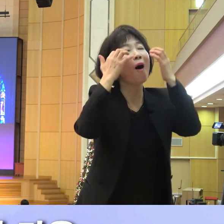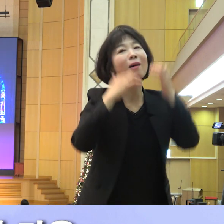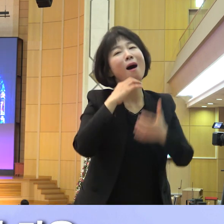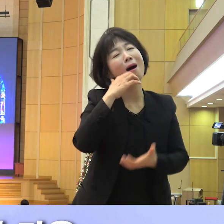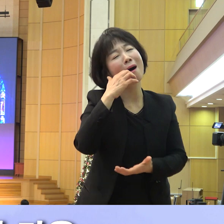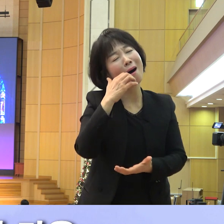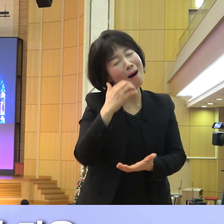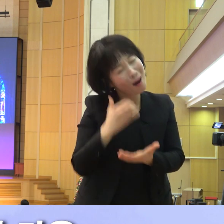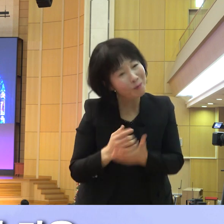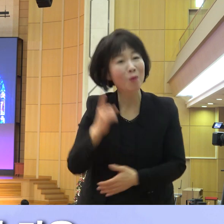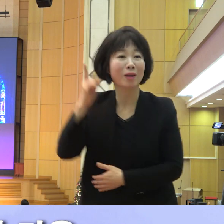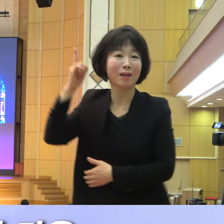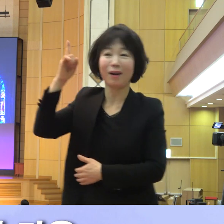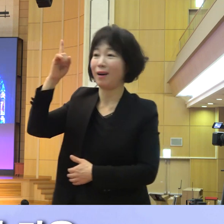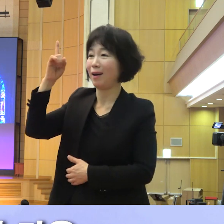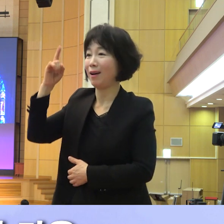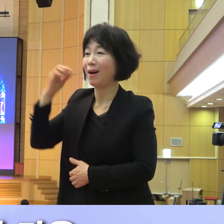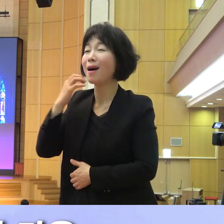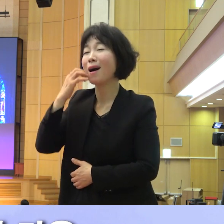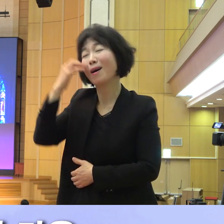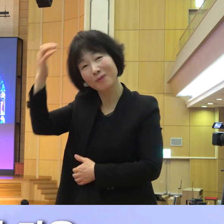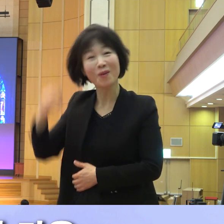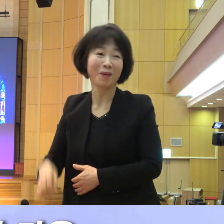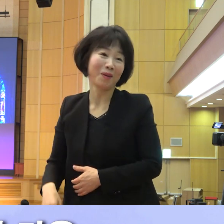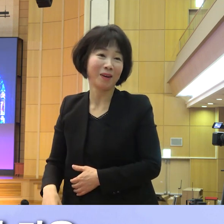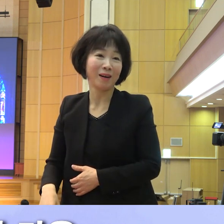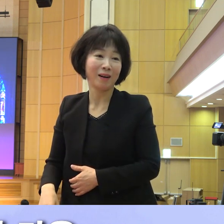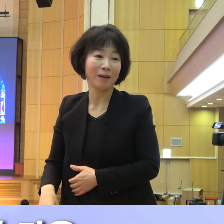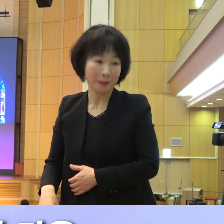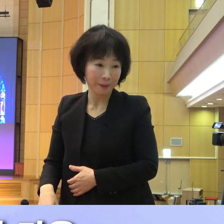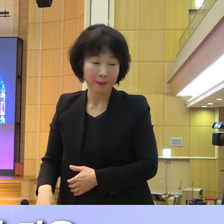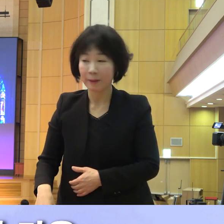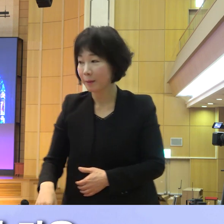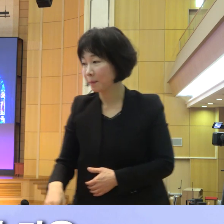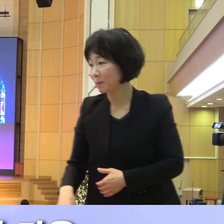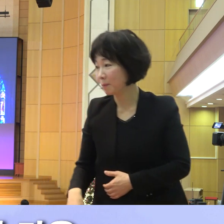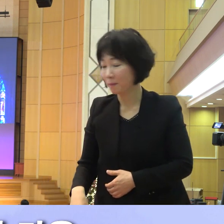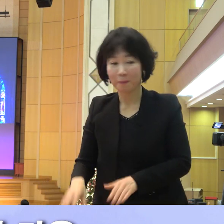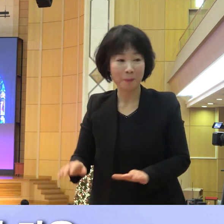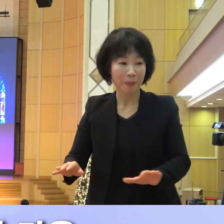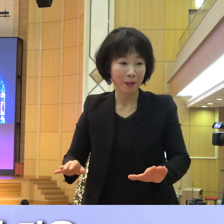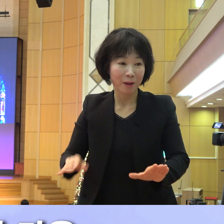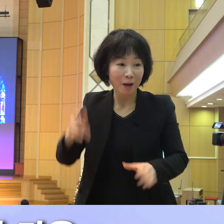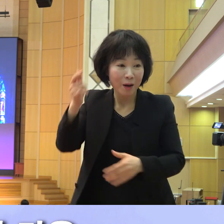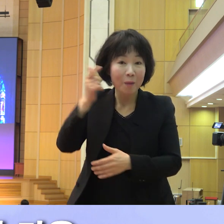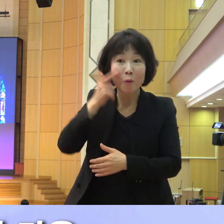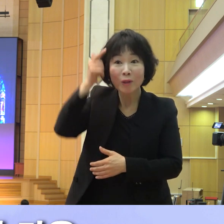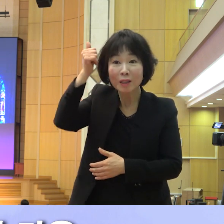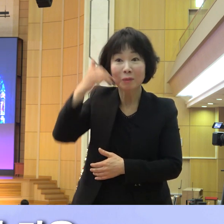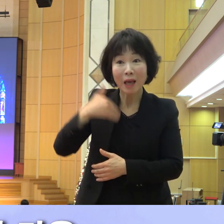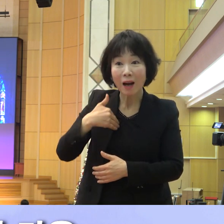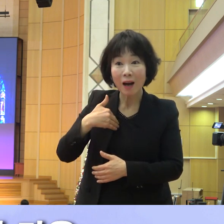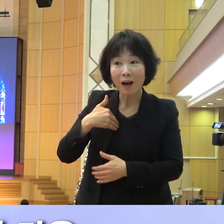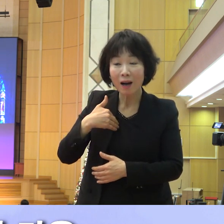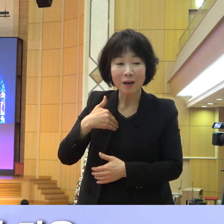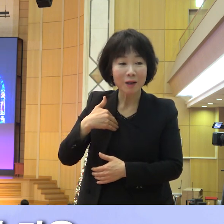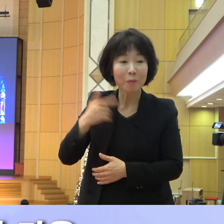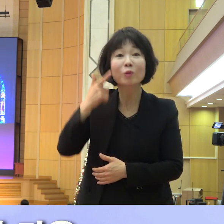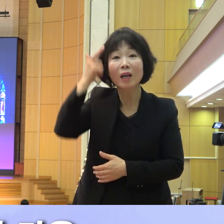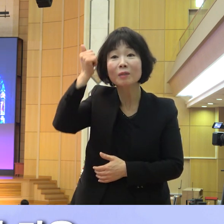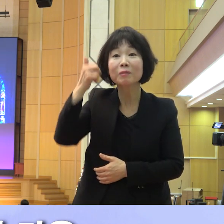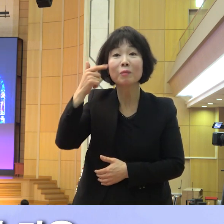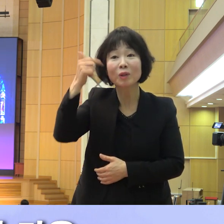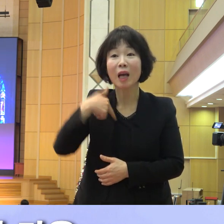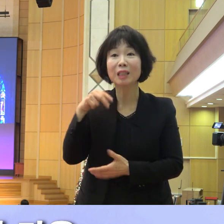저에게 하나님이 맡겨주셔서 여러분들을 영적으로 잘 양육하게 할 수 있는 목사